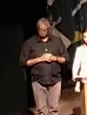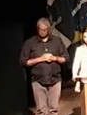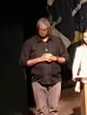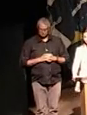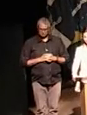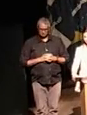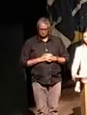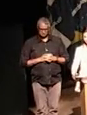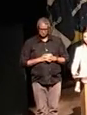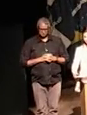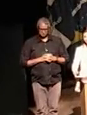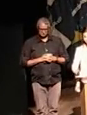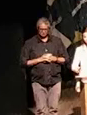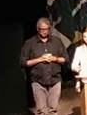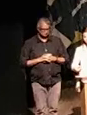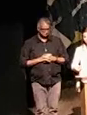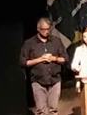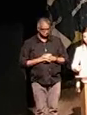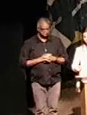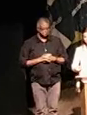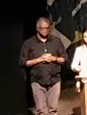é do centro-oeste